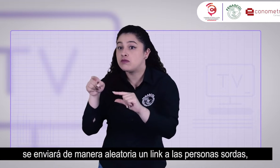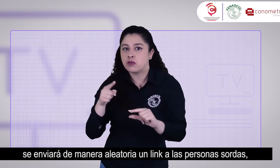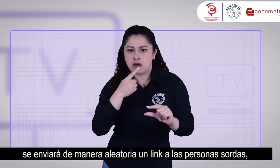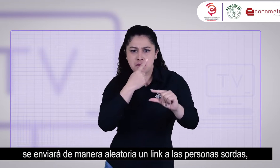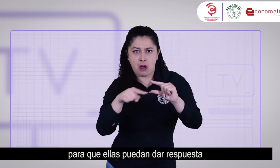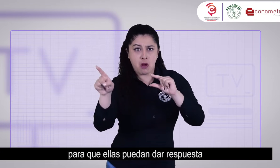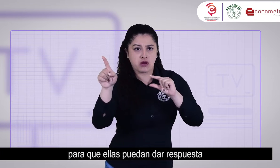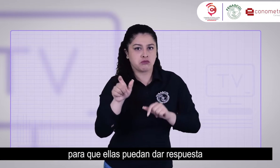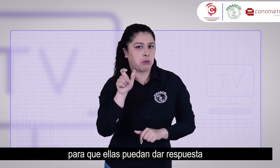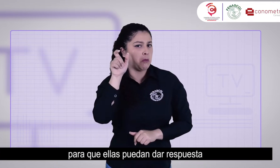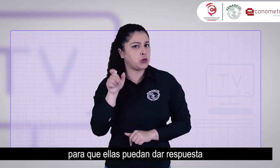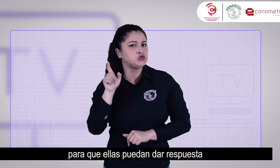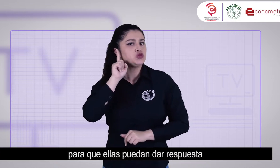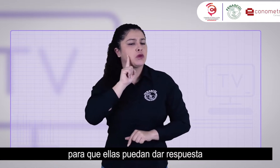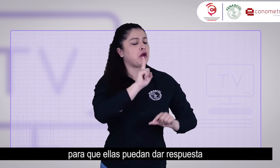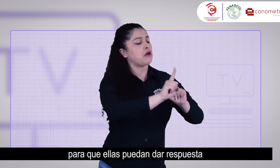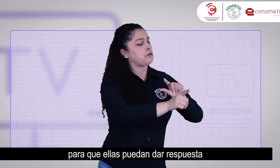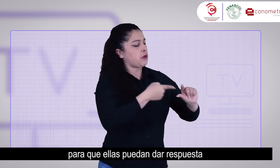Para que ellas puedan dar respuesta